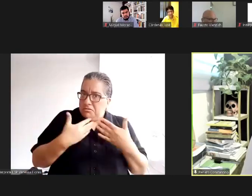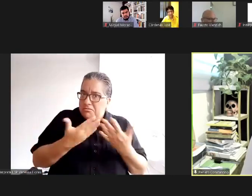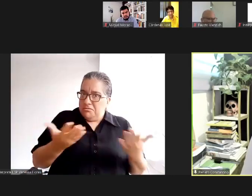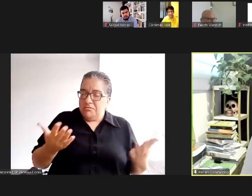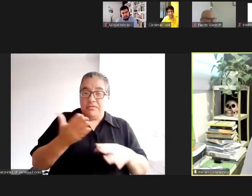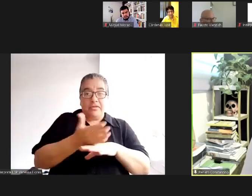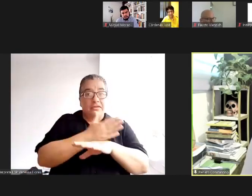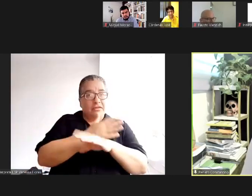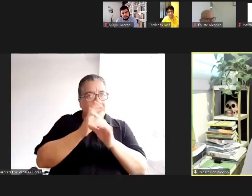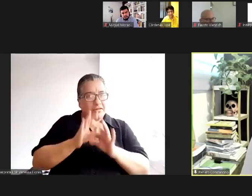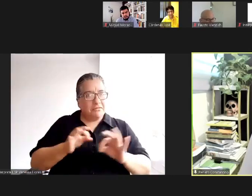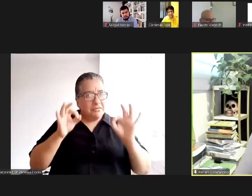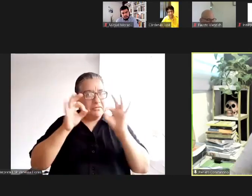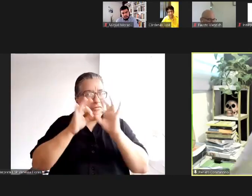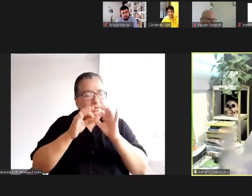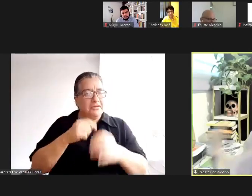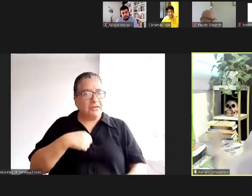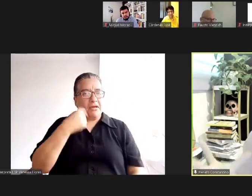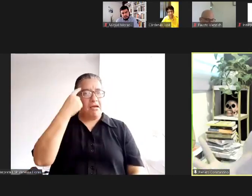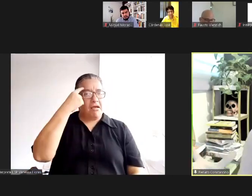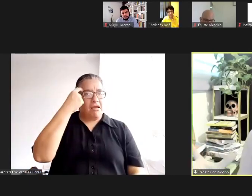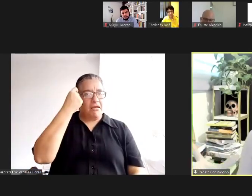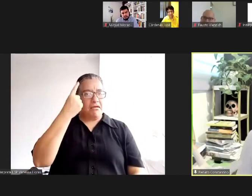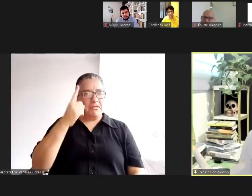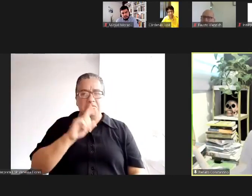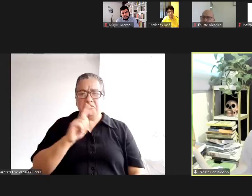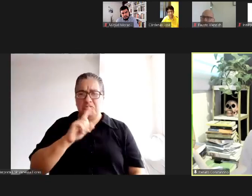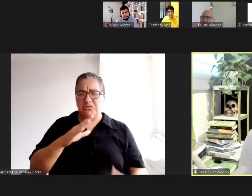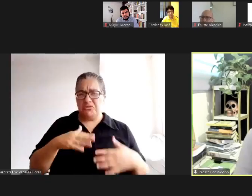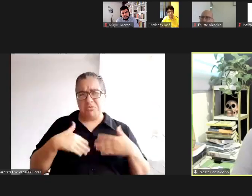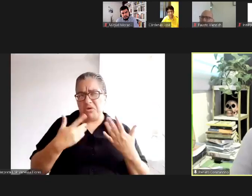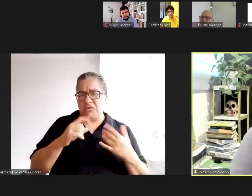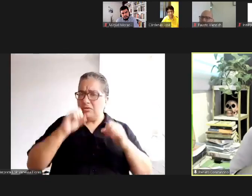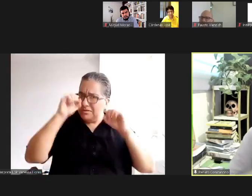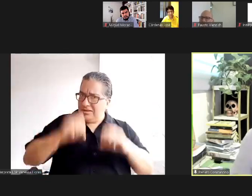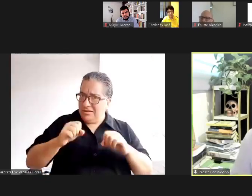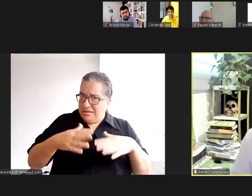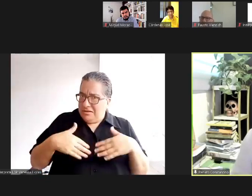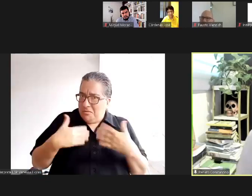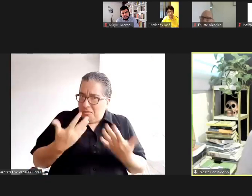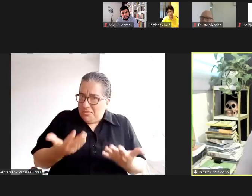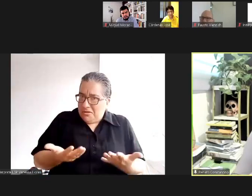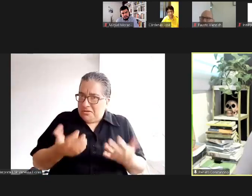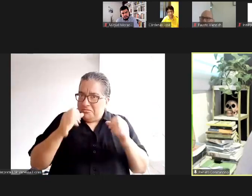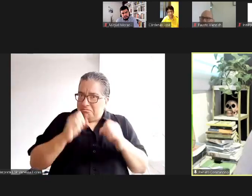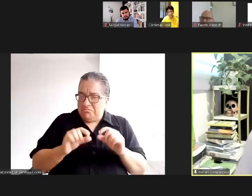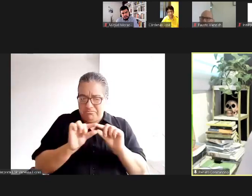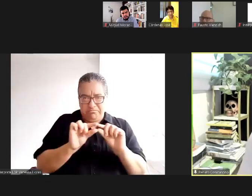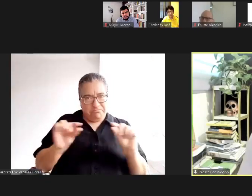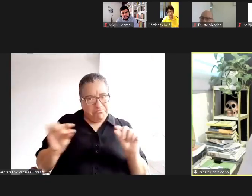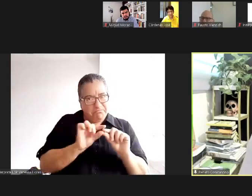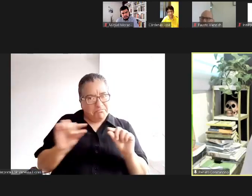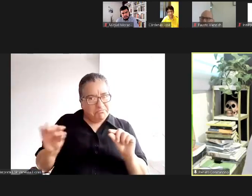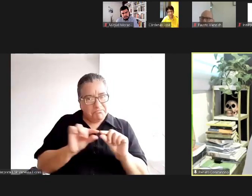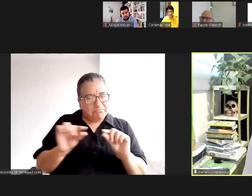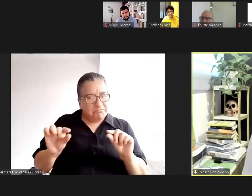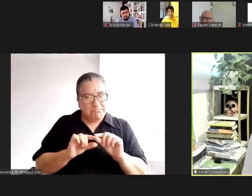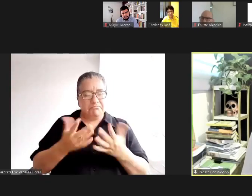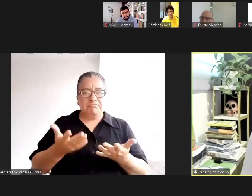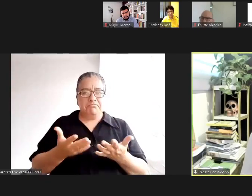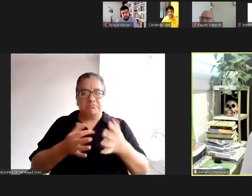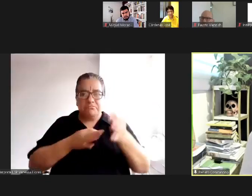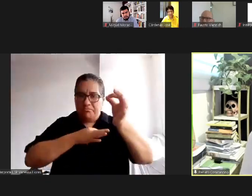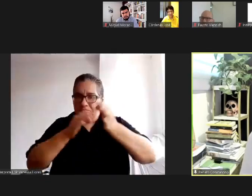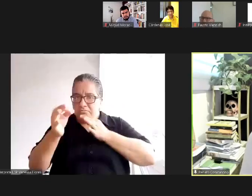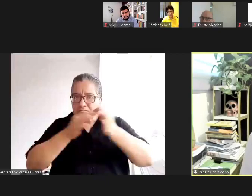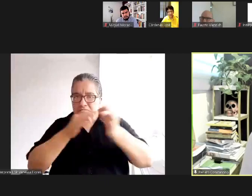es que nos hemos dado cuenta que no es imposible hacerlo. O sea, no es imposible poner subtitulado, no es imposible la audiodescripción, sino